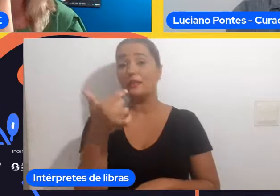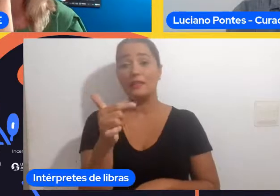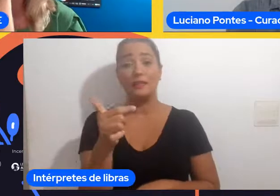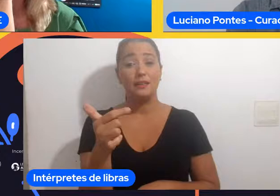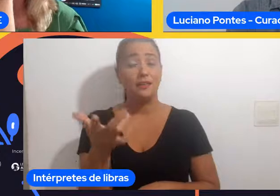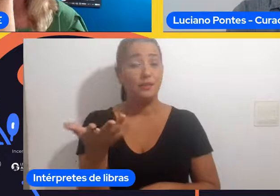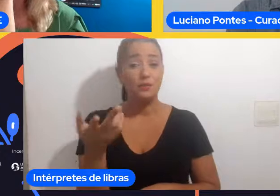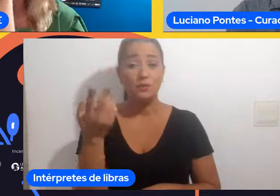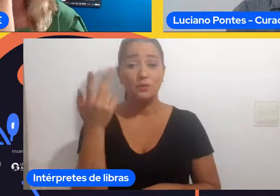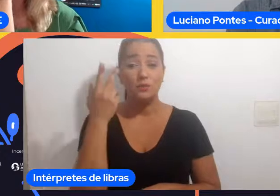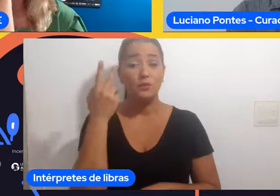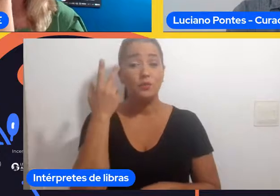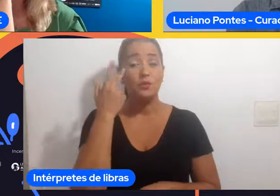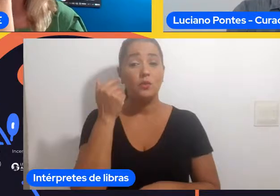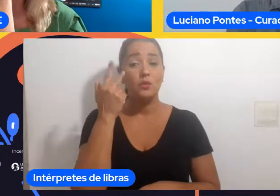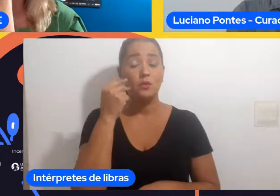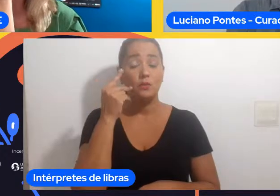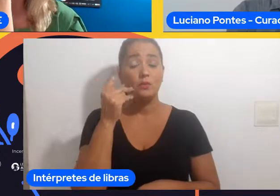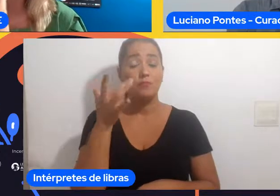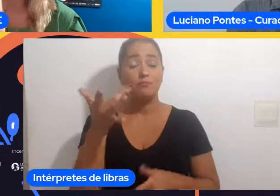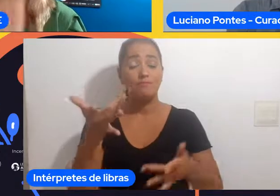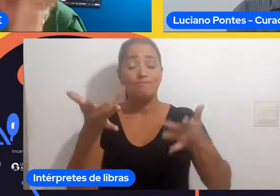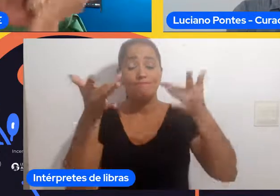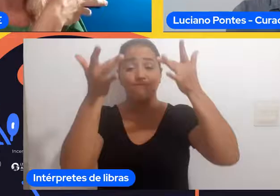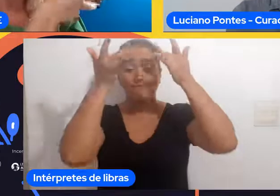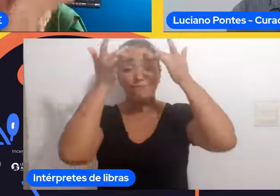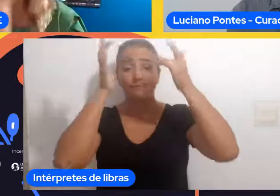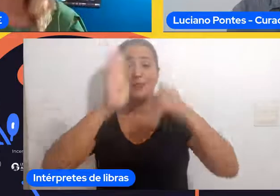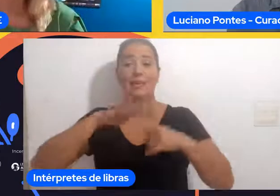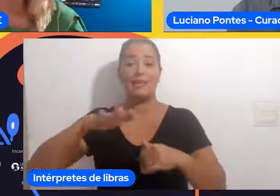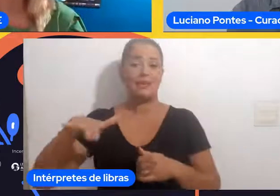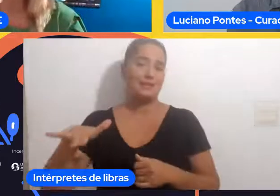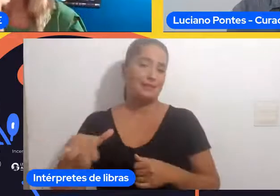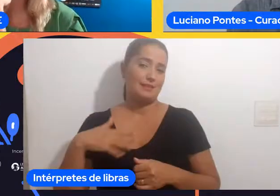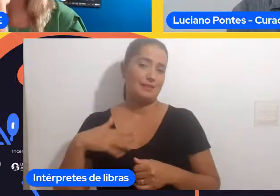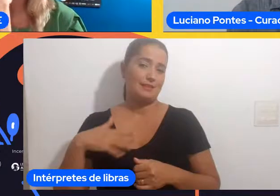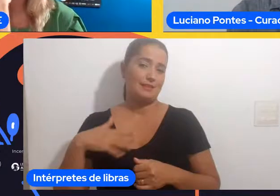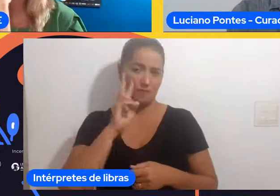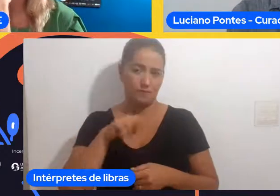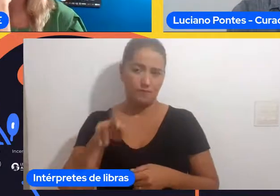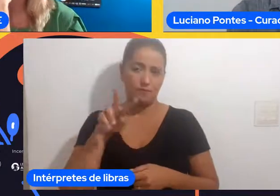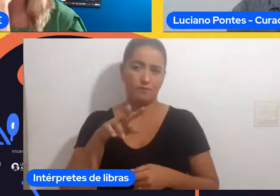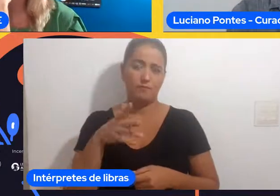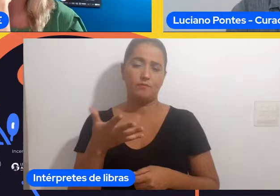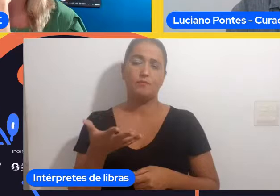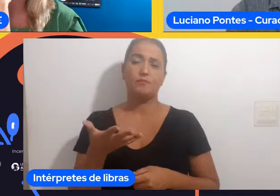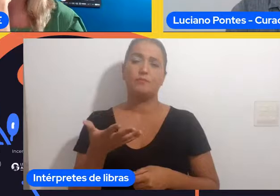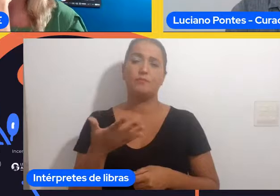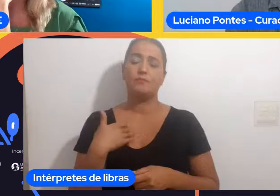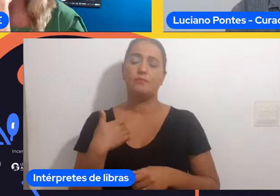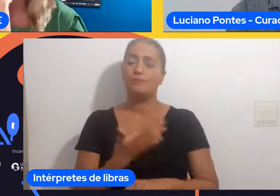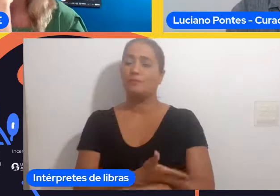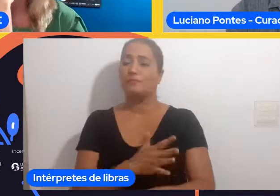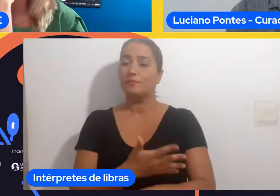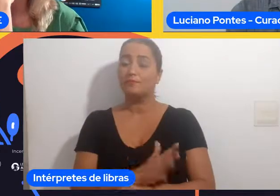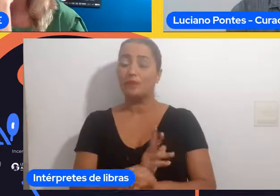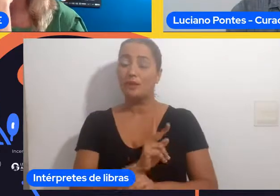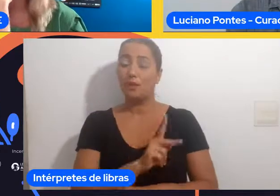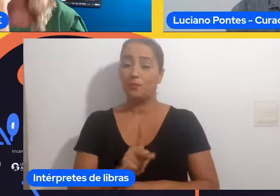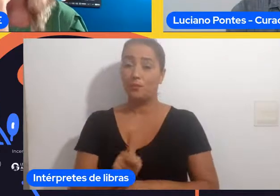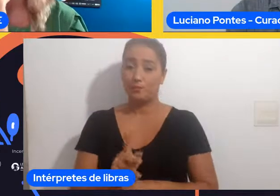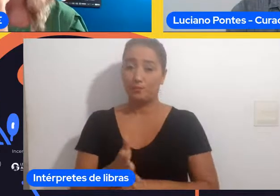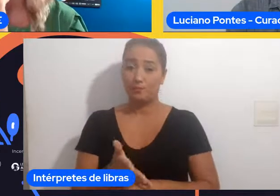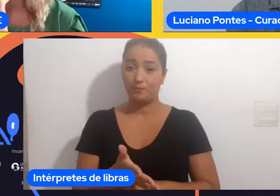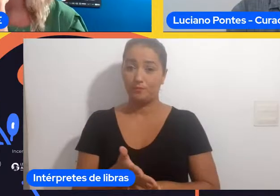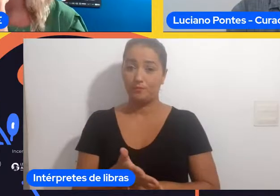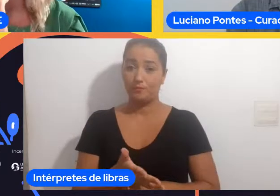da criança. Porque o que eu vi muito dentro da minha prática de educadora, no ambiente